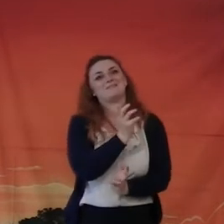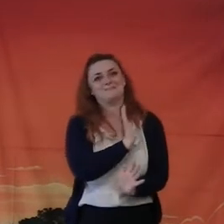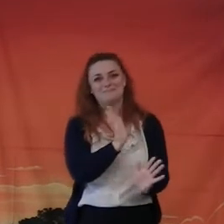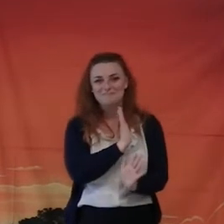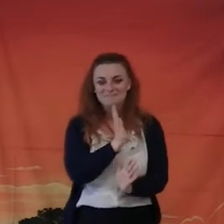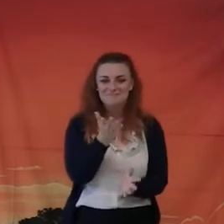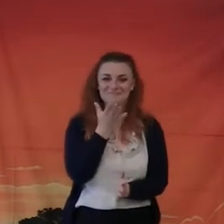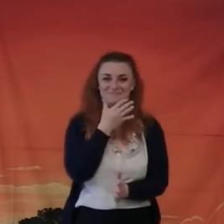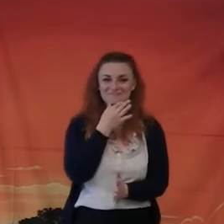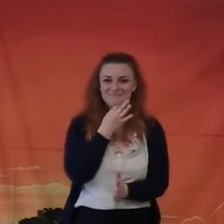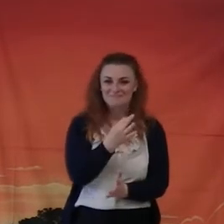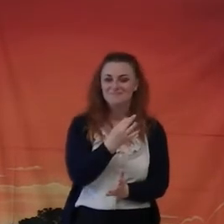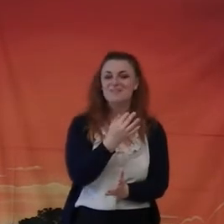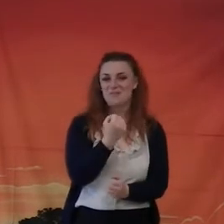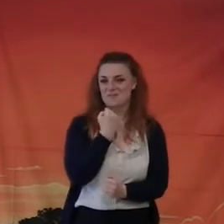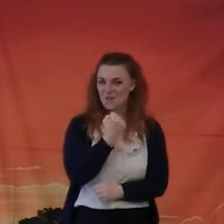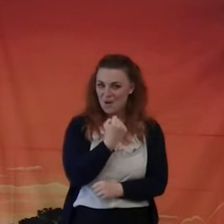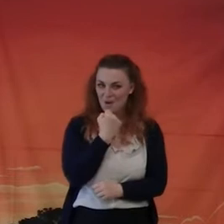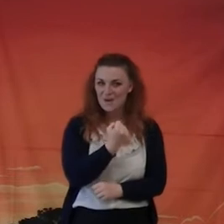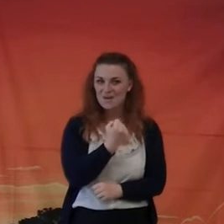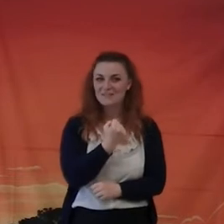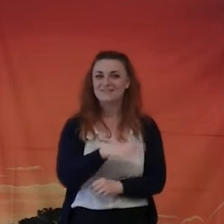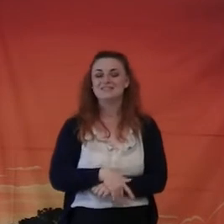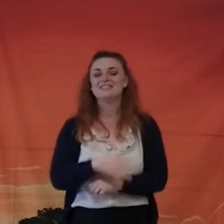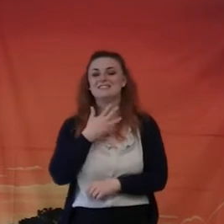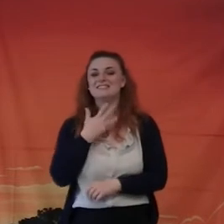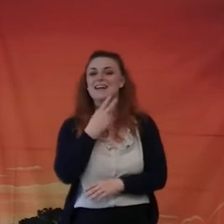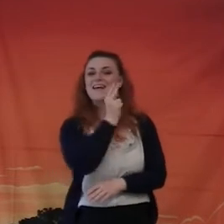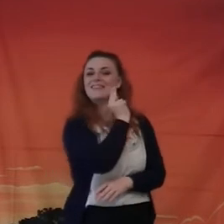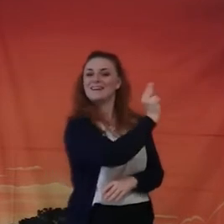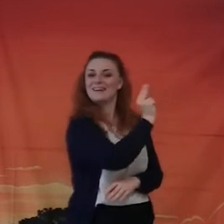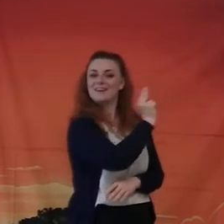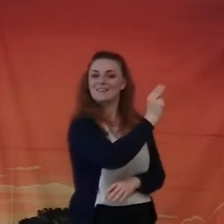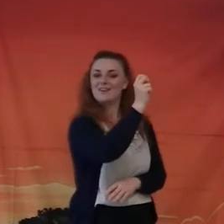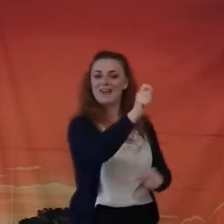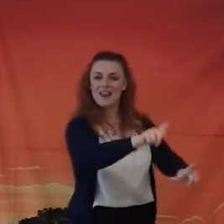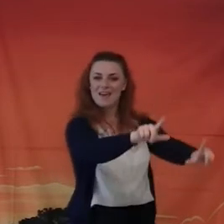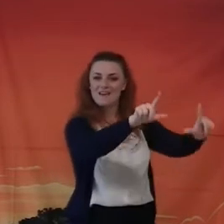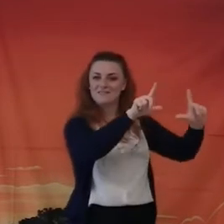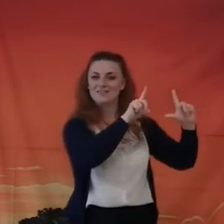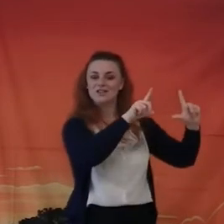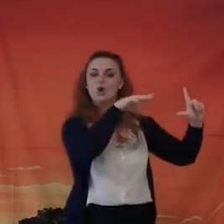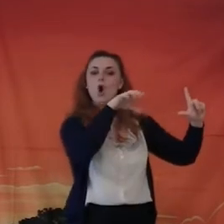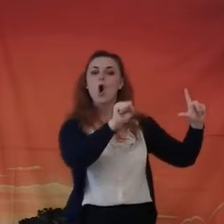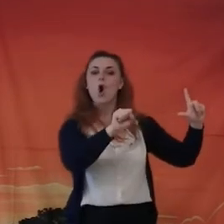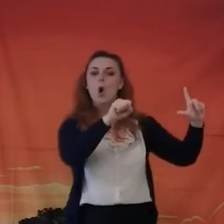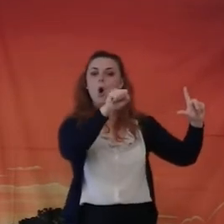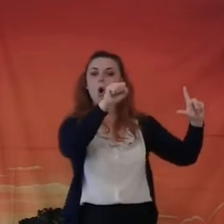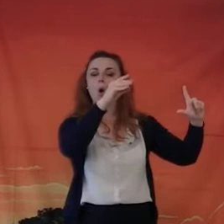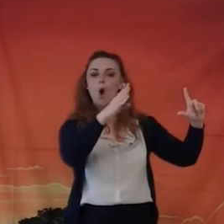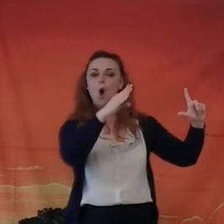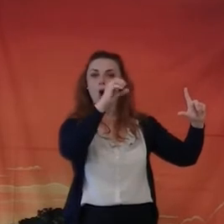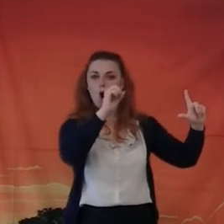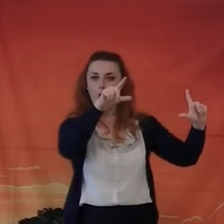perché vedrete, poi c'è scritto Lobola, che è diciamo il contratto di matrimonio dove